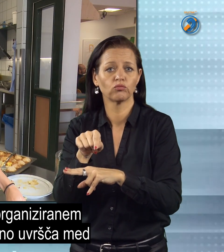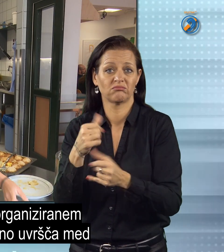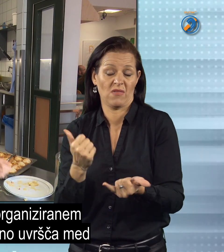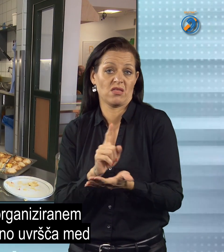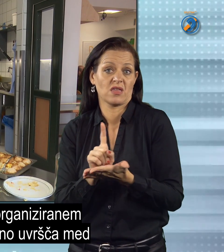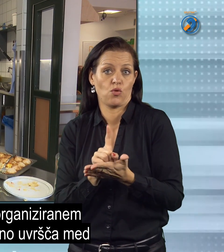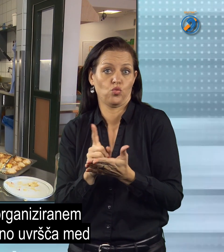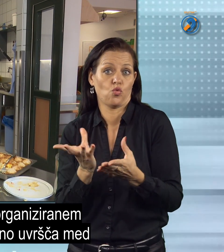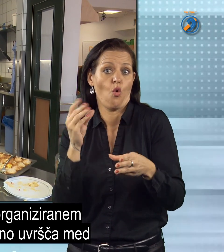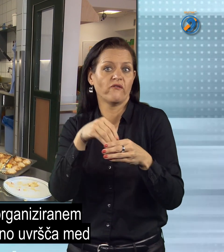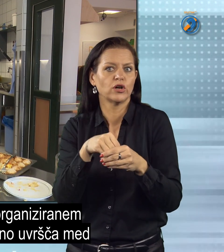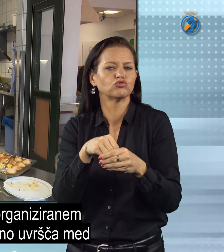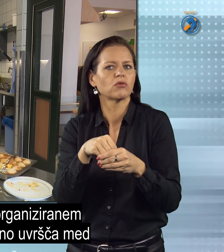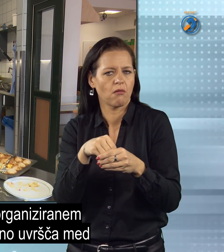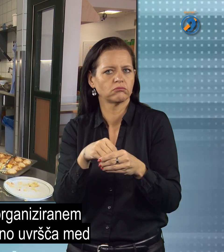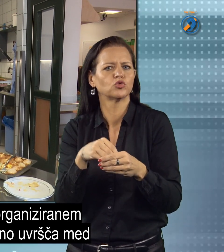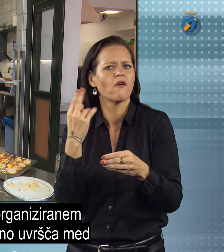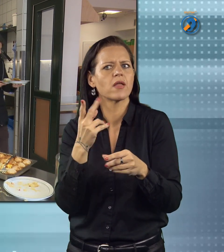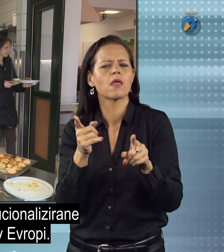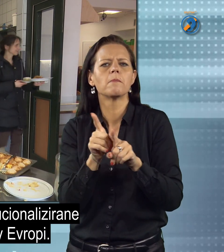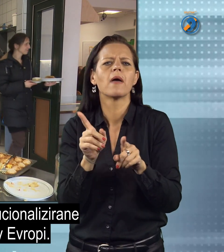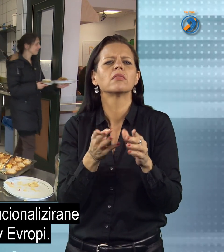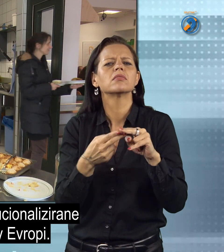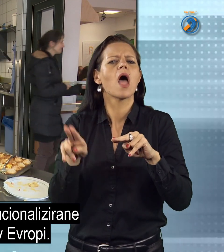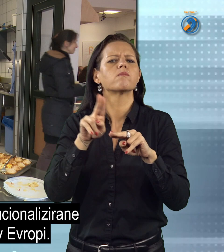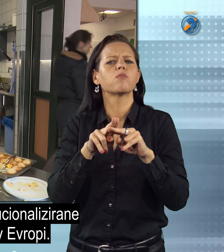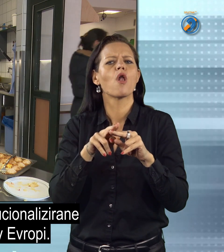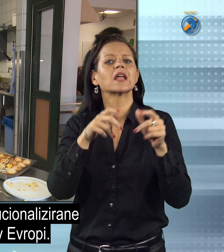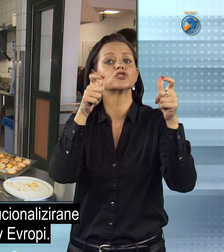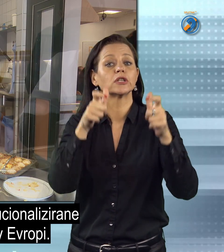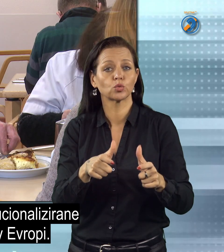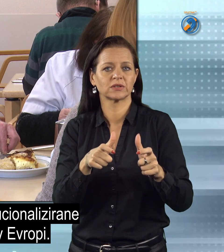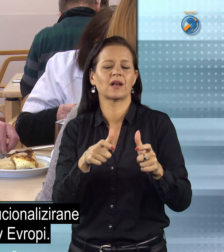uvršča med najbolj institucionalizirane države v Evropi.